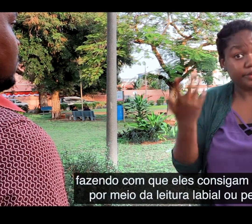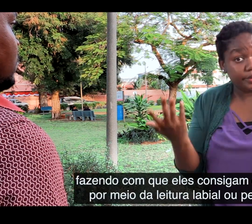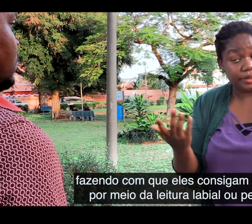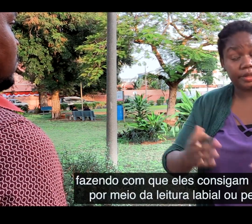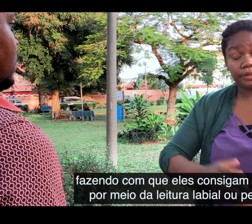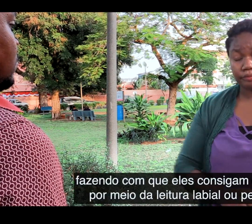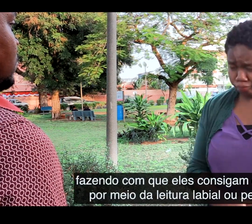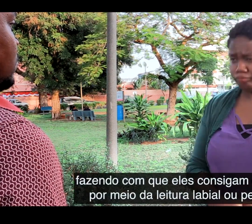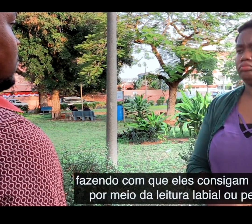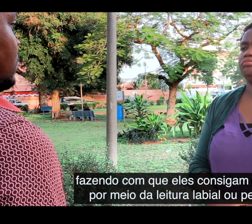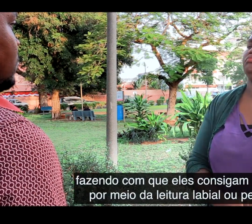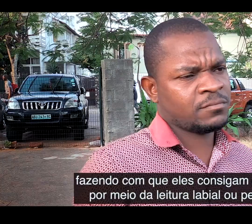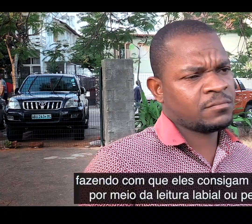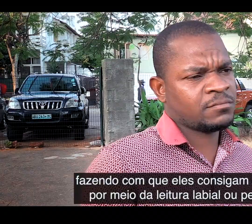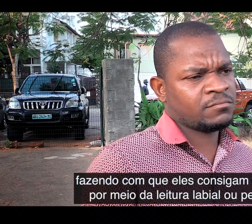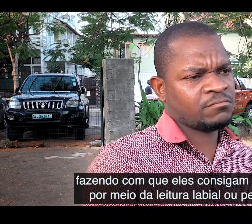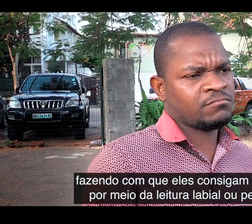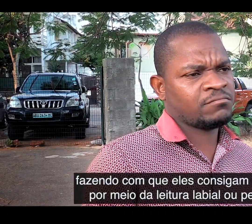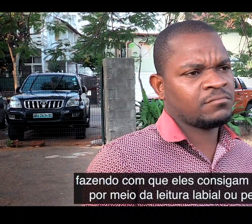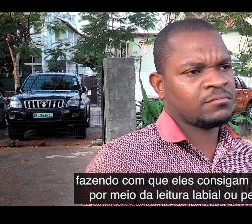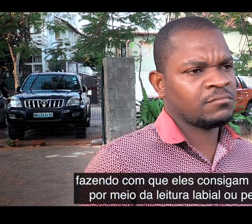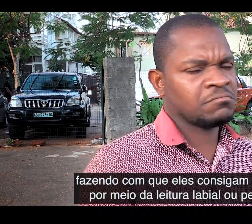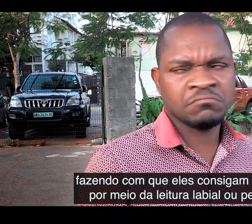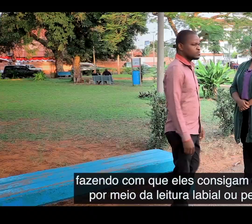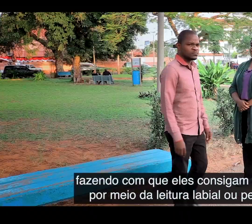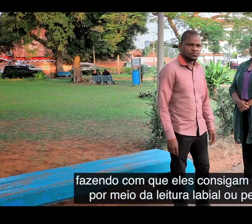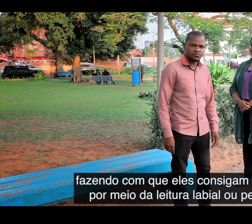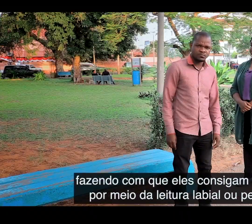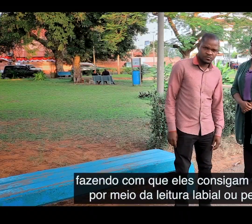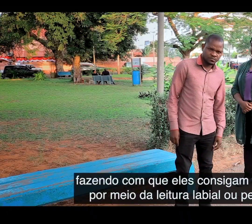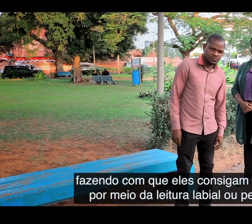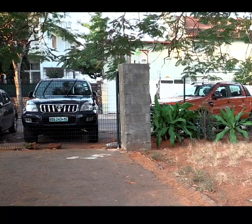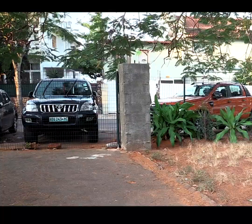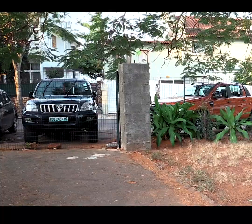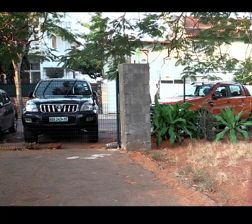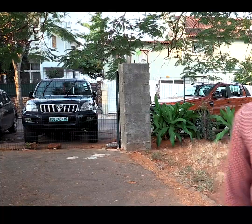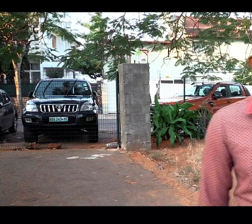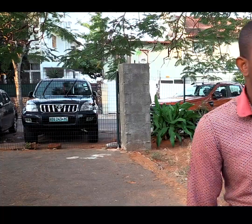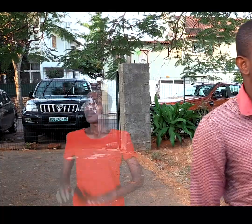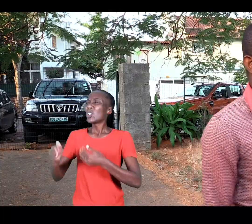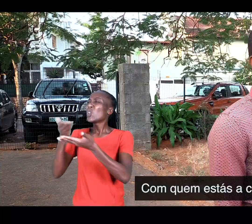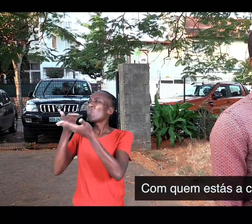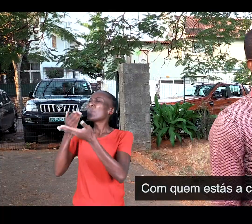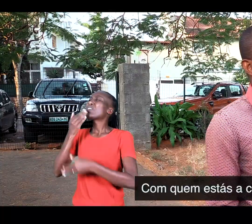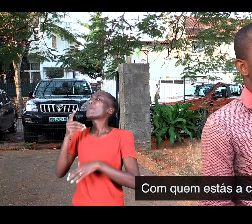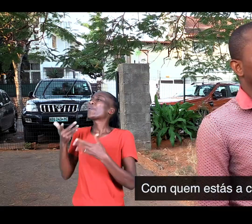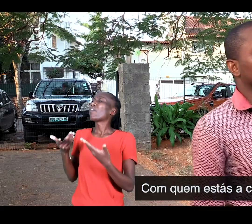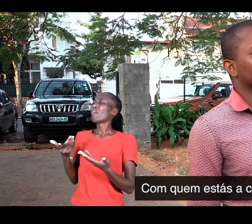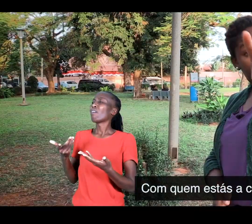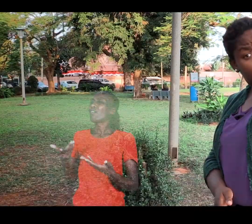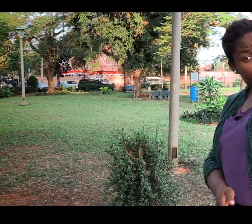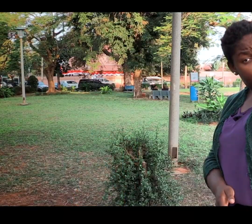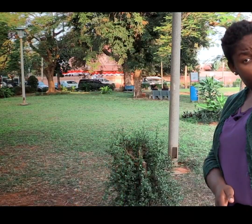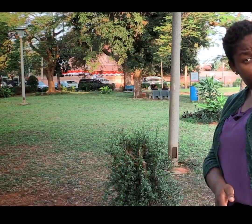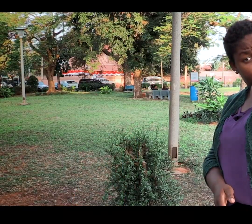que eles consigam captar as mensagens por meio da leitura labial ou pela expressão facial. Você ia conversar com